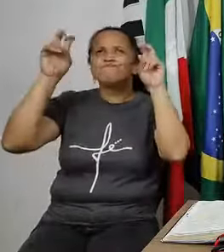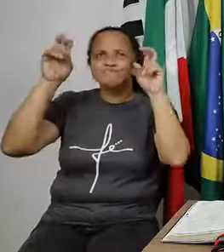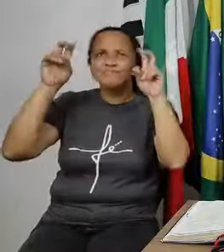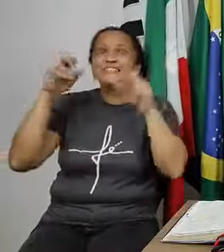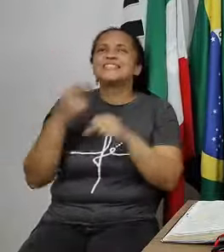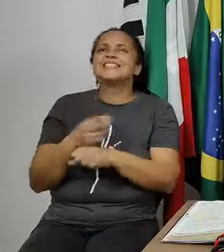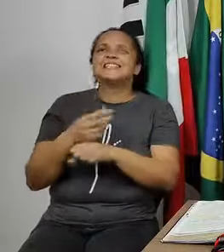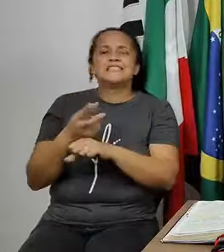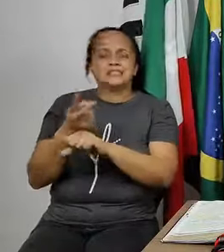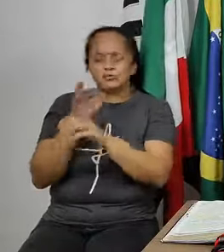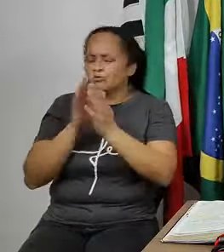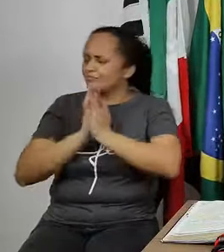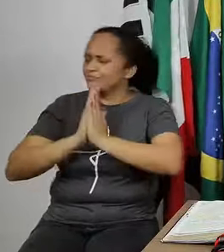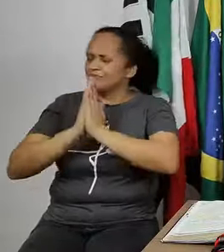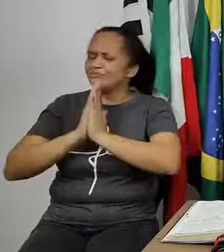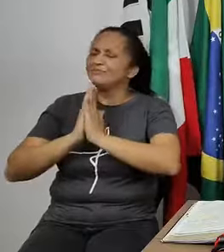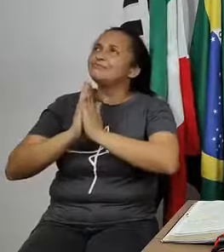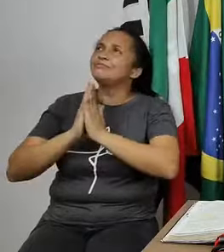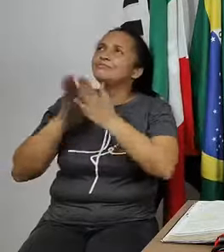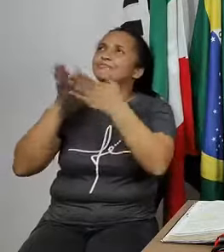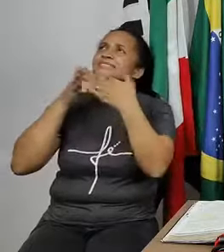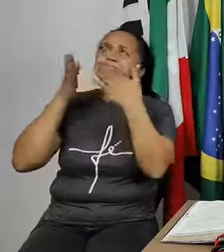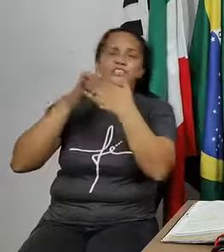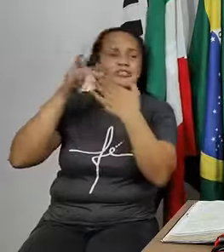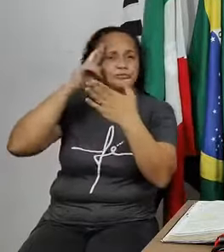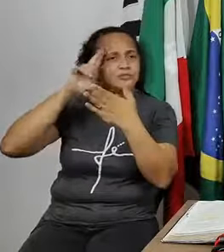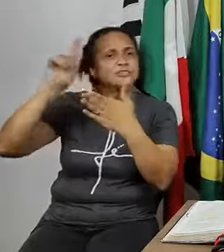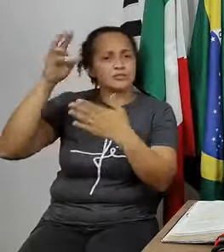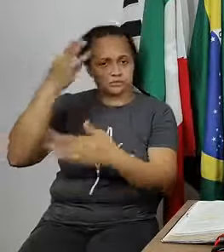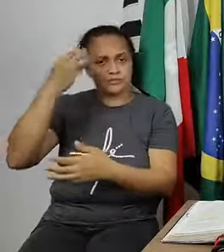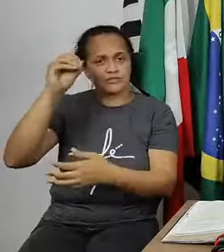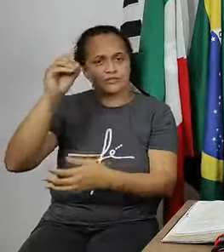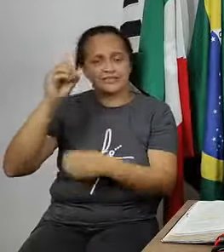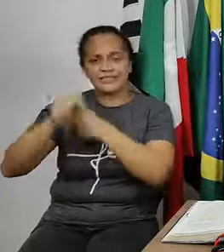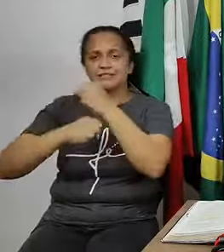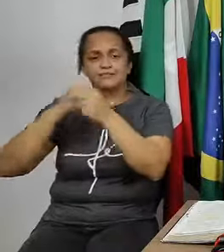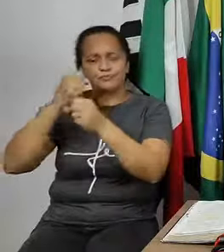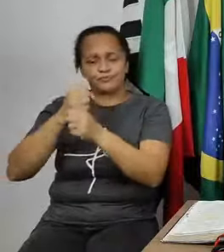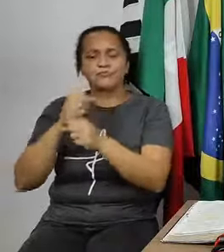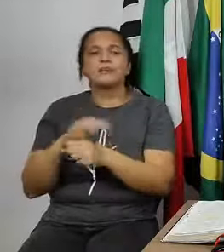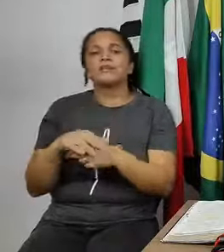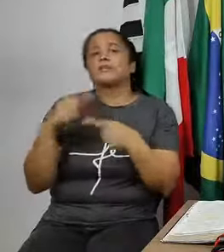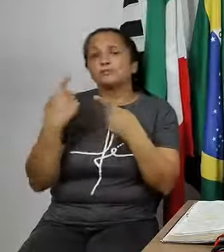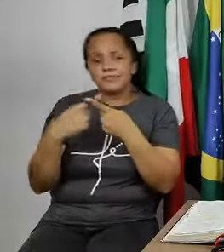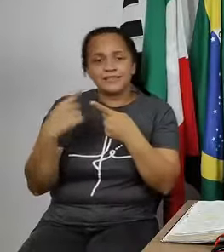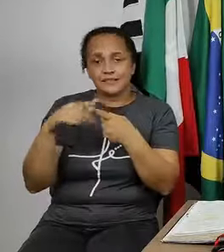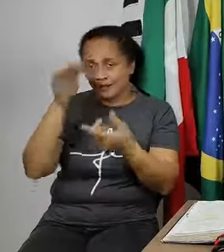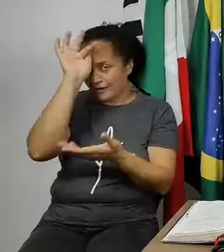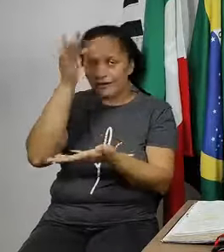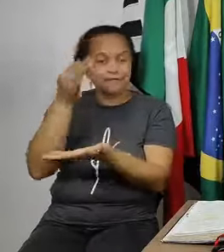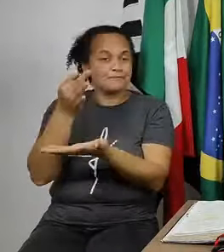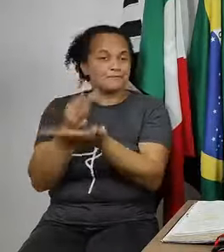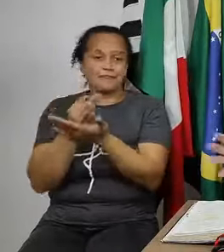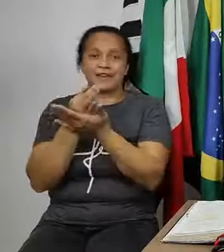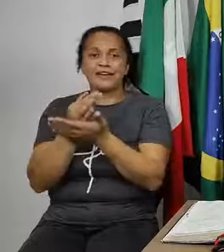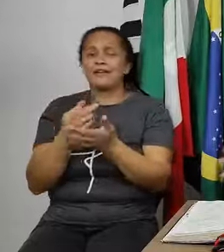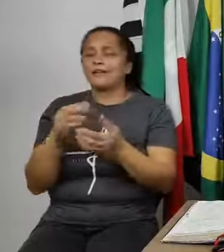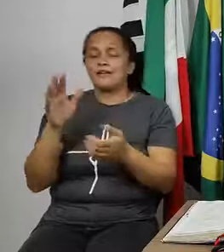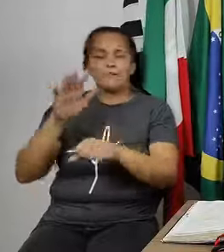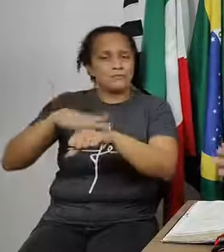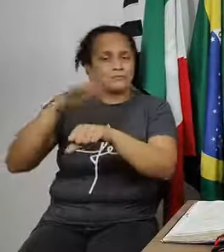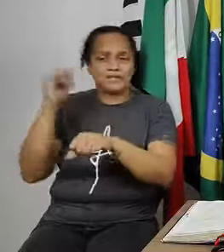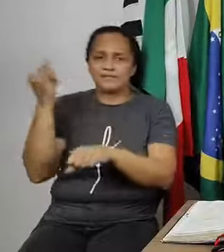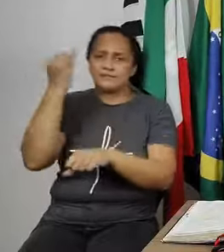Senhor nesses últimos 30 anos, porque eu entendo que a fé é o assunto mais importante da Bíblia. Nada é